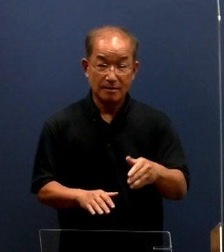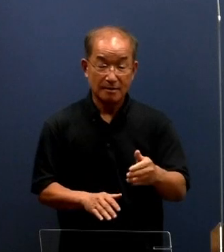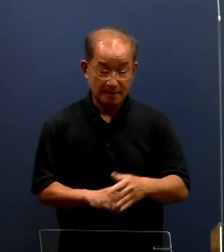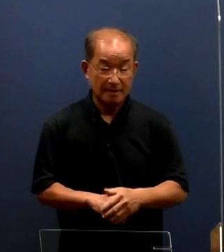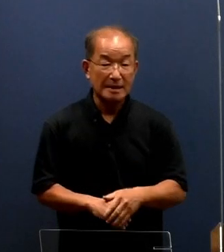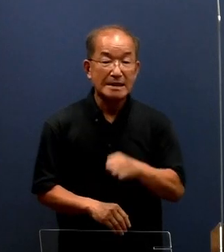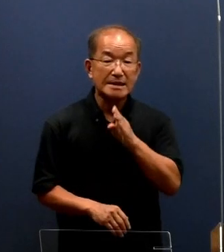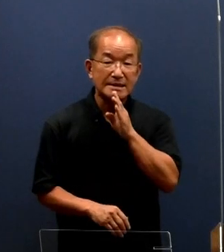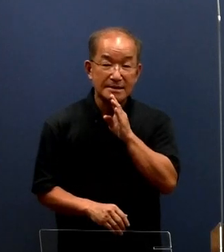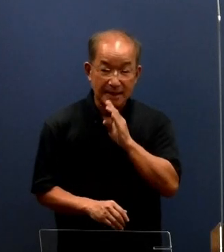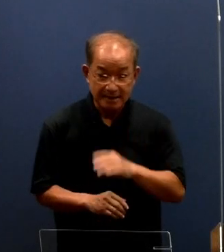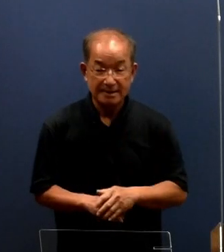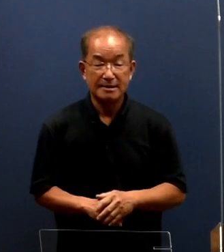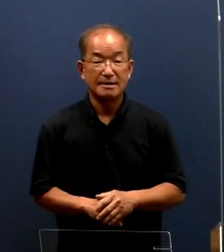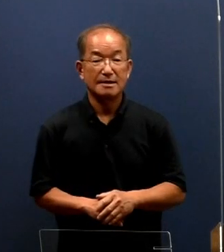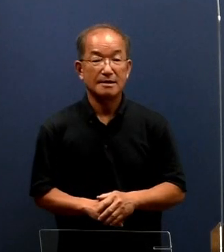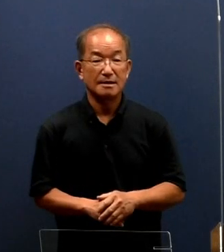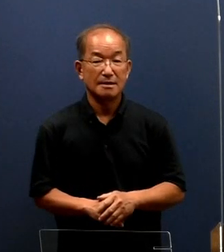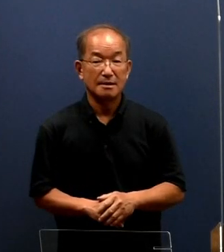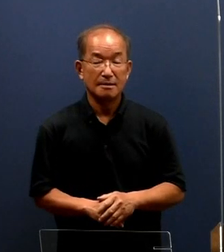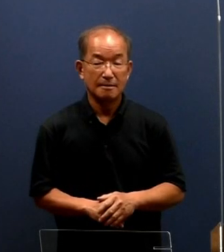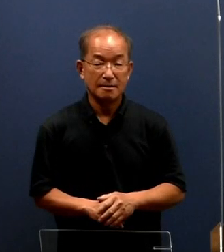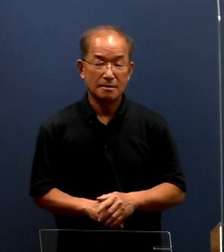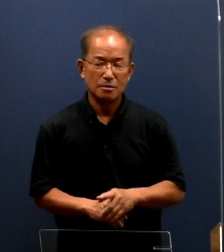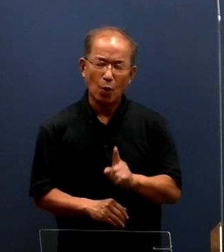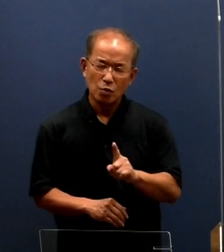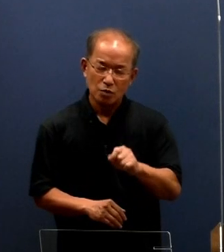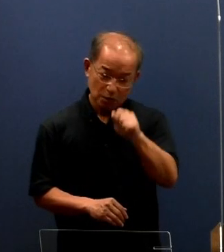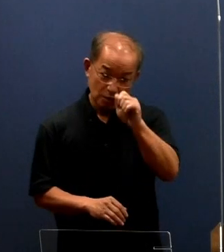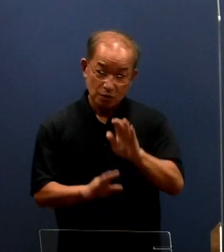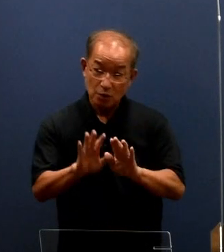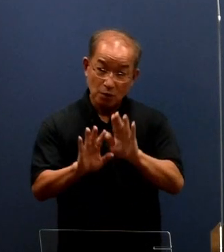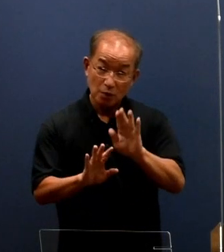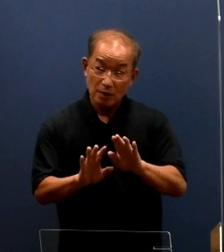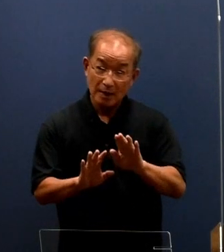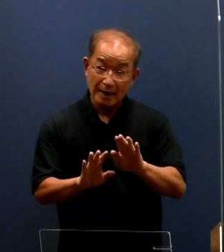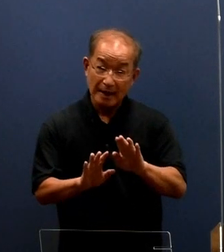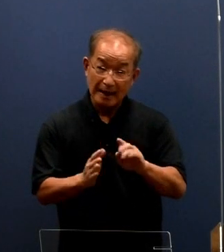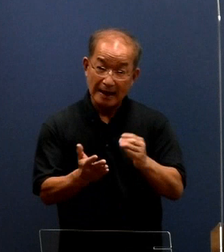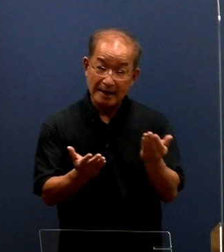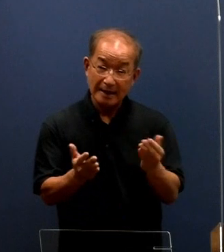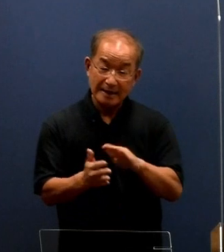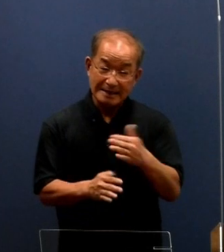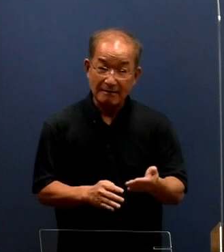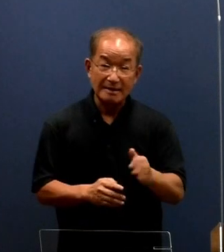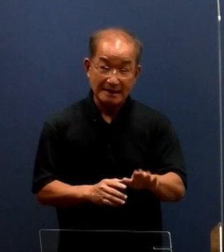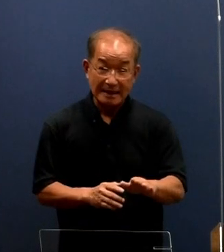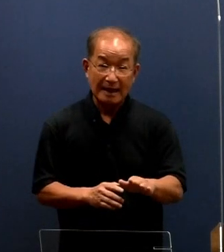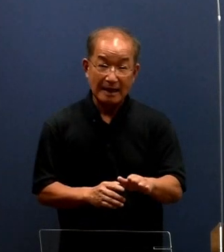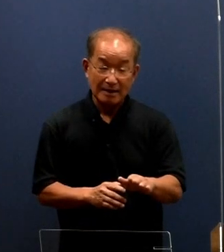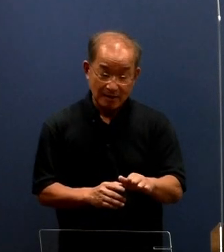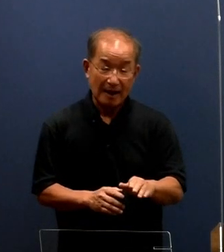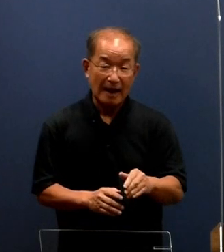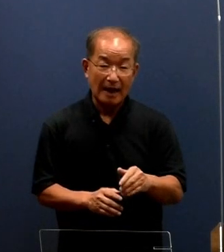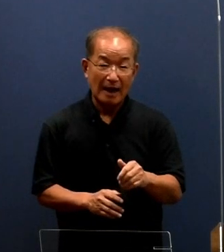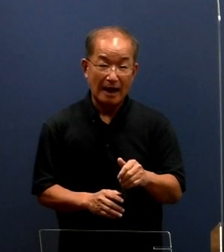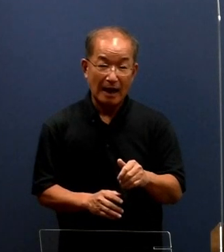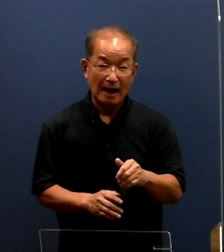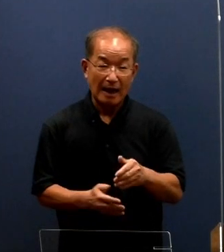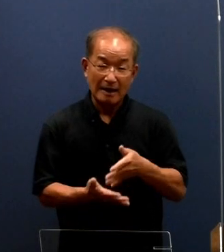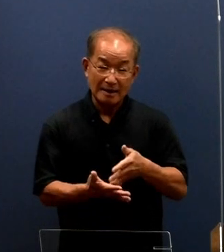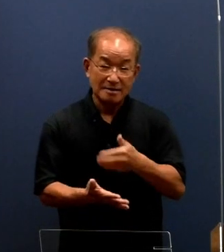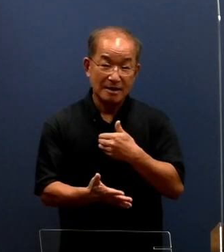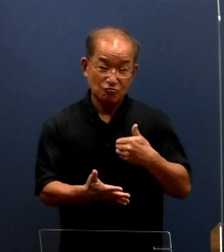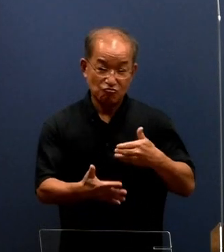実際にこうどういった症状だったり状況で、まあ、亡くなっていらっしゃるかというのを改めてちょっと紹介できる範囲でいいんですけども、ご説明いただければと思います。